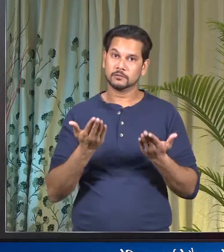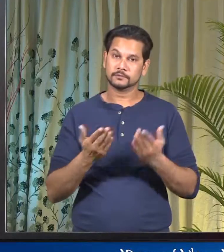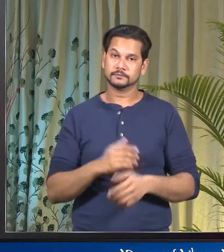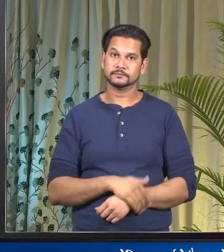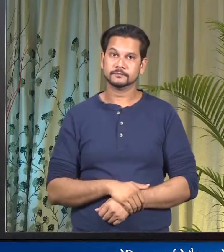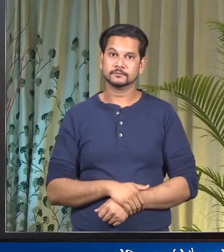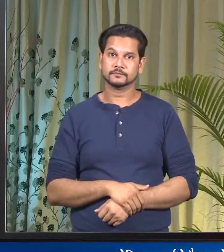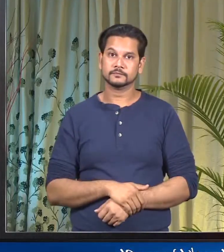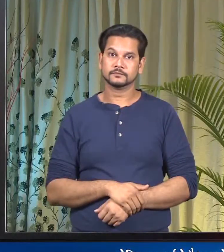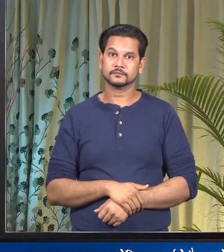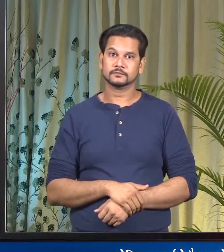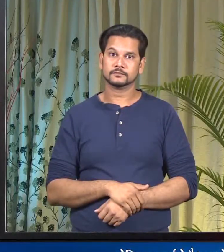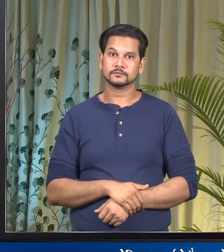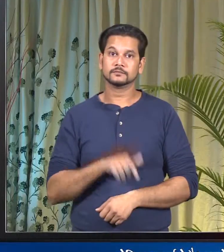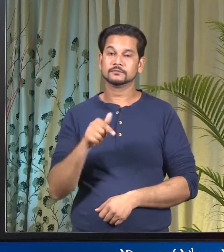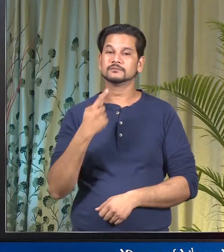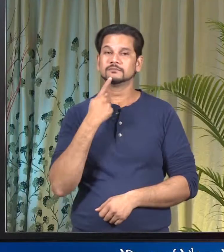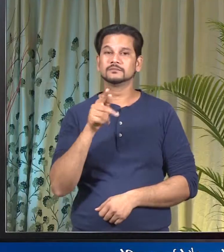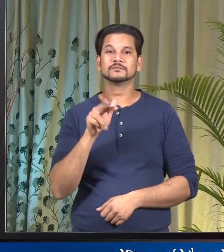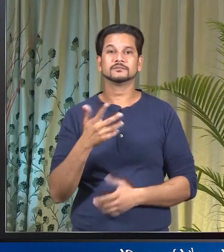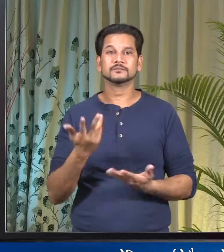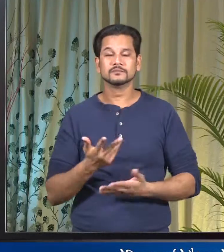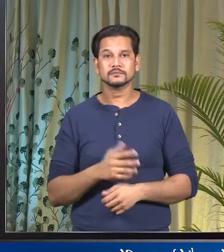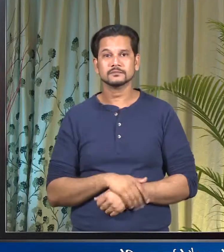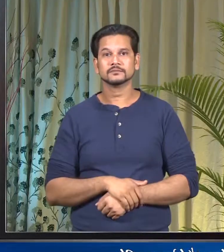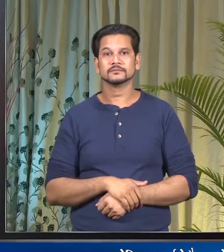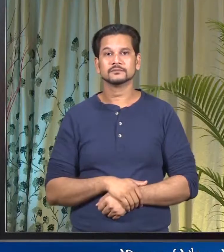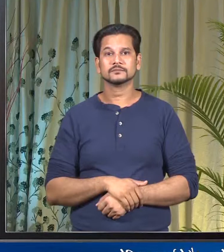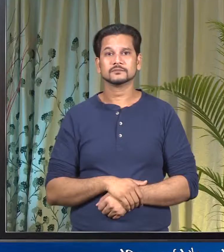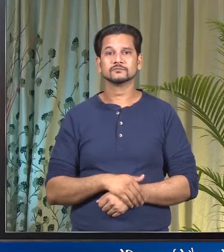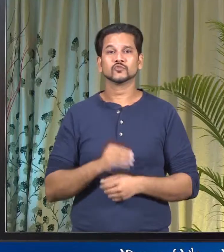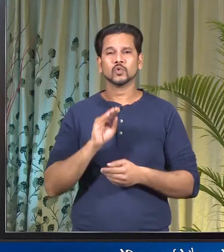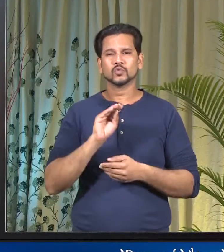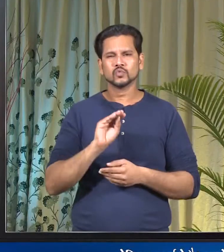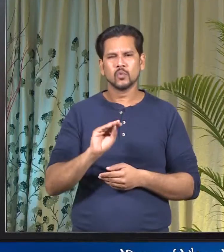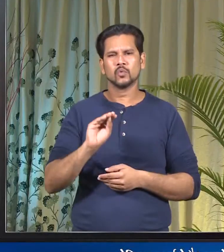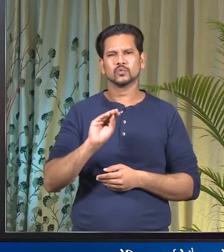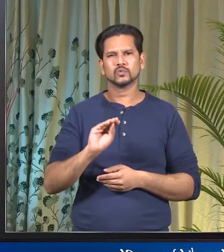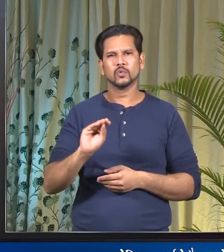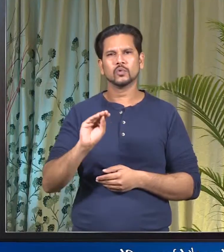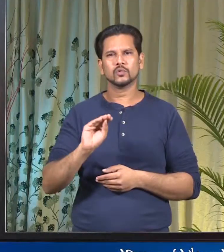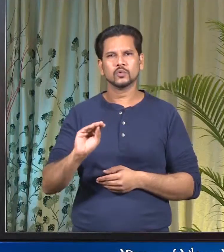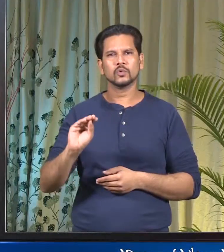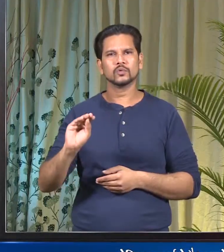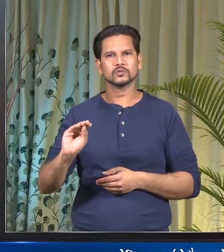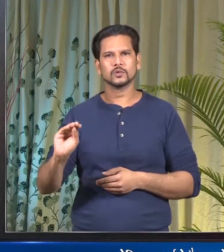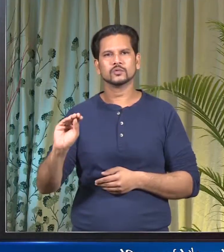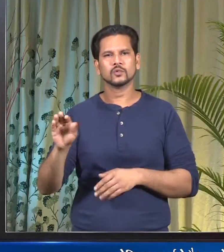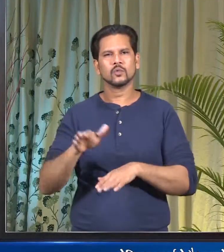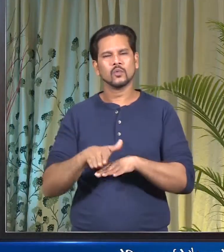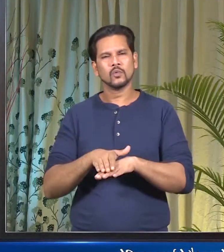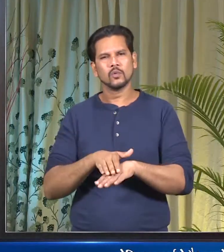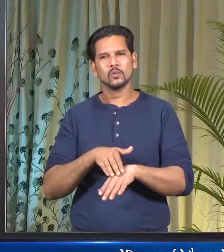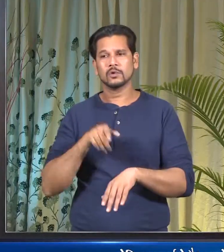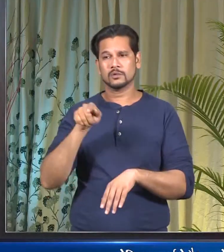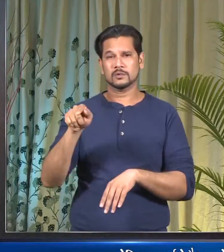कहने का भावार्थ कि धीरे धीरे उस व्यक्ती की नकारात्मक्ता में